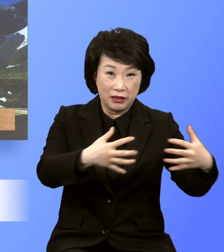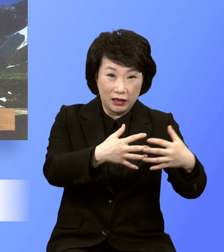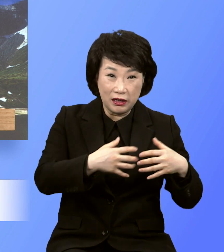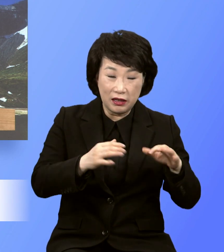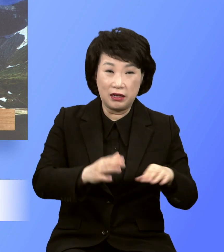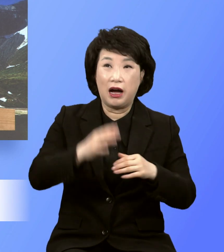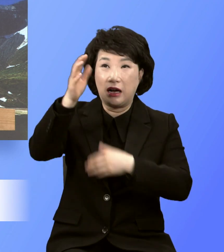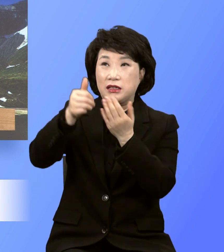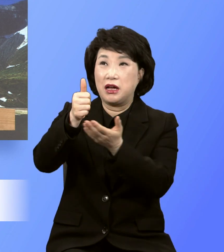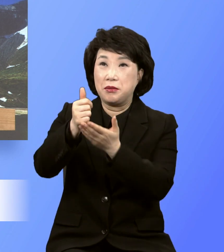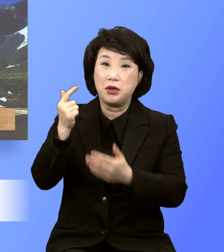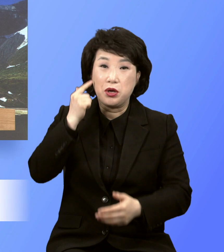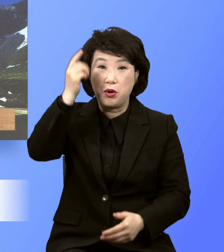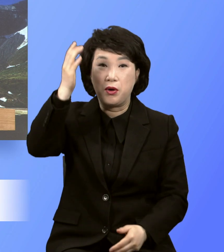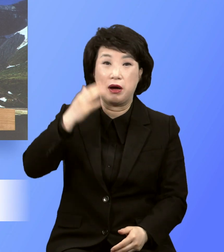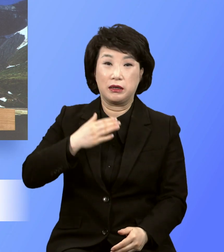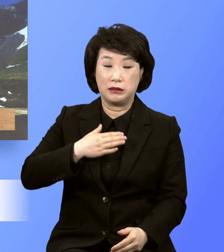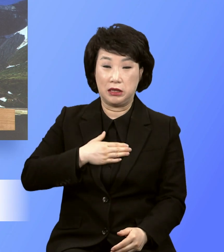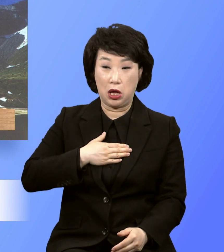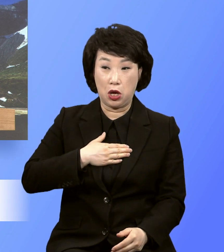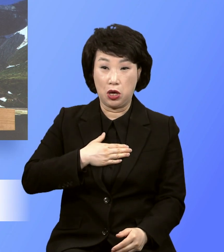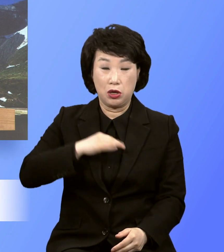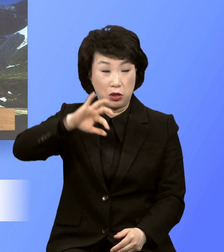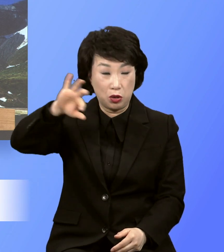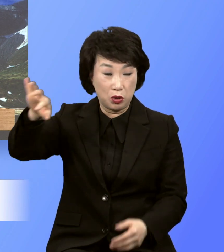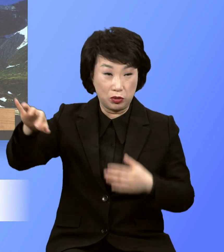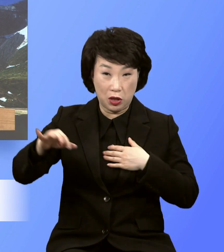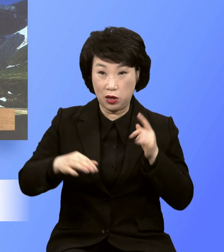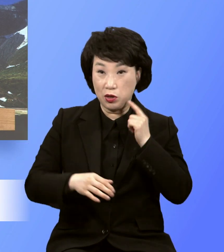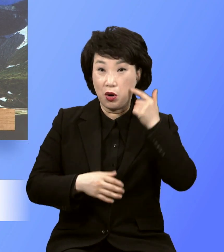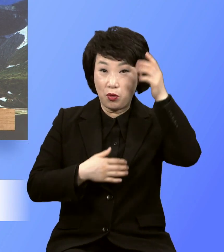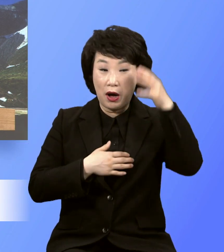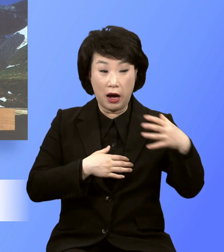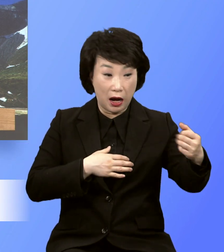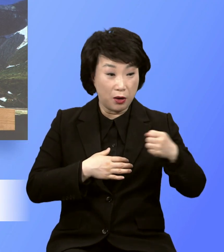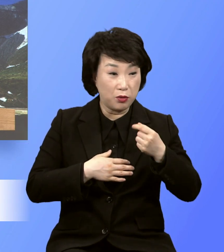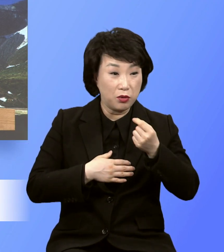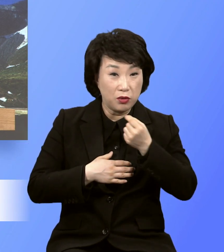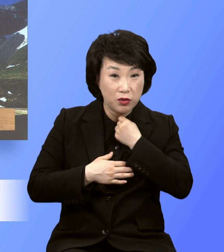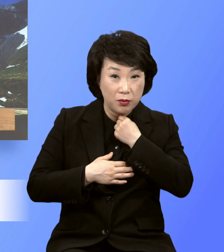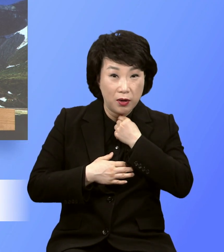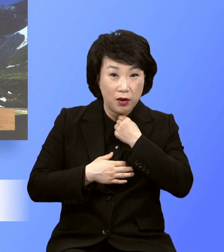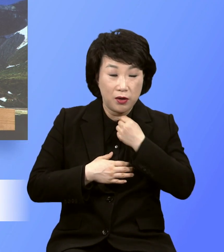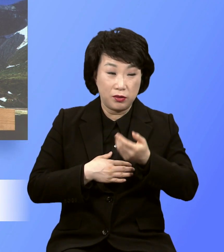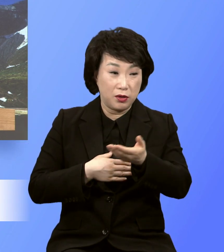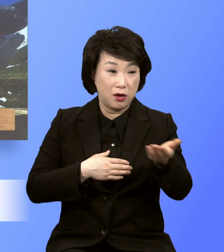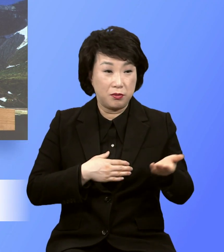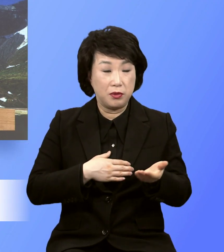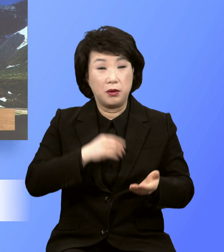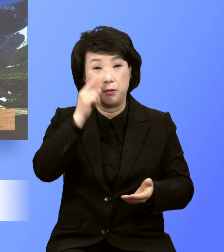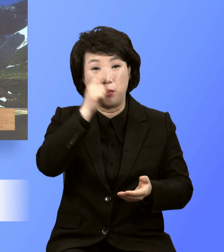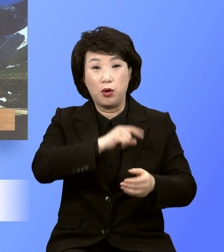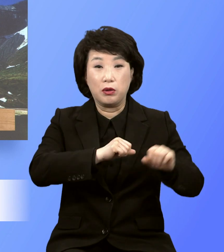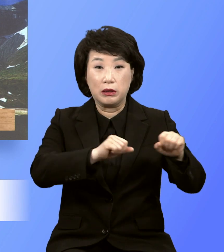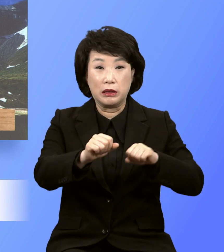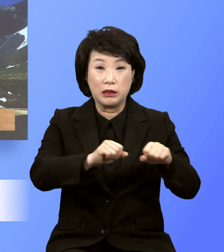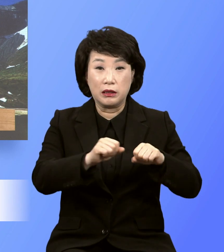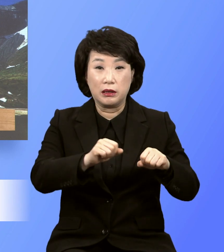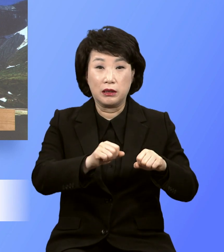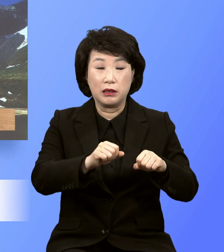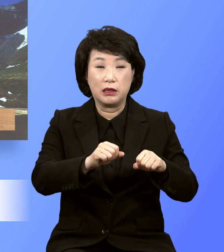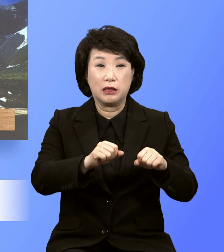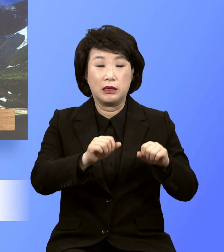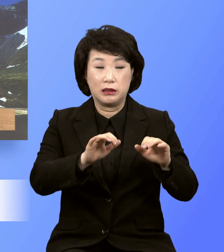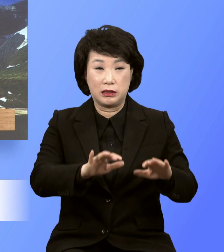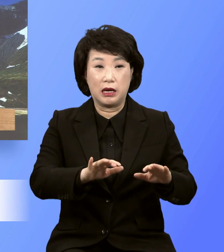하나님의 영광을 자신의 영광으로 가지려고 못된 짓을